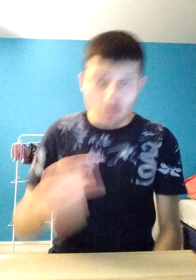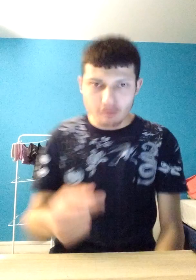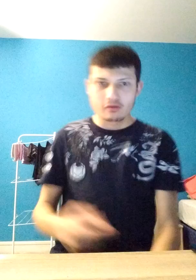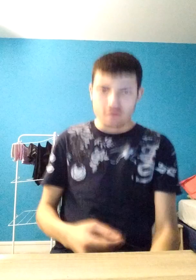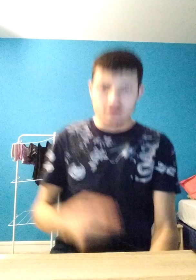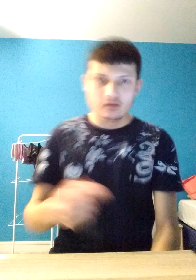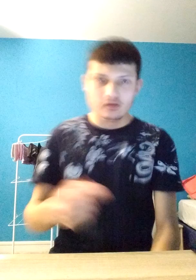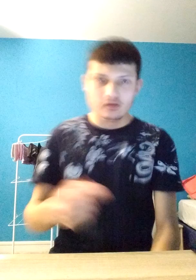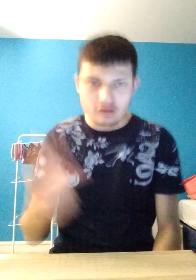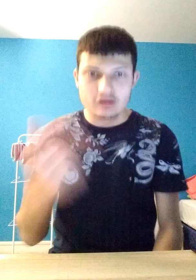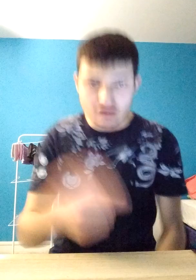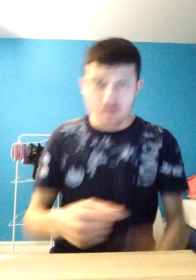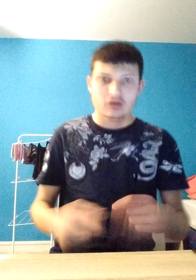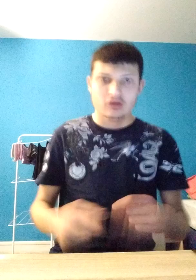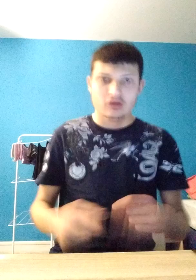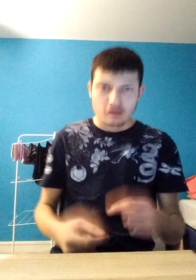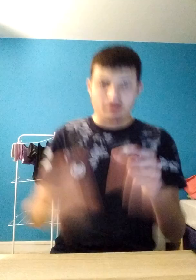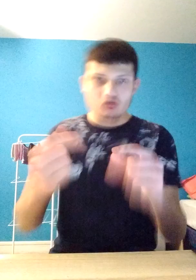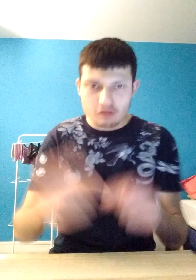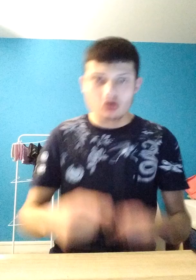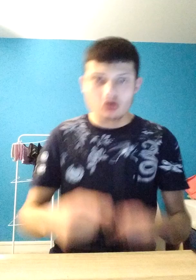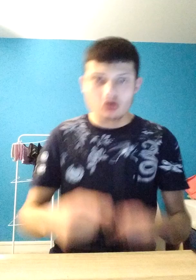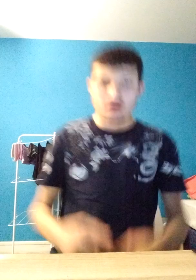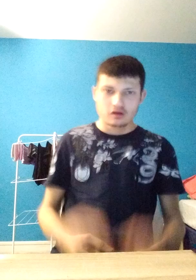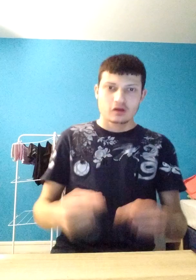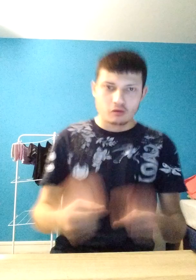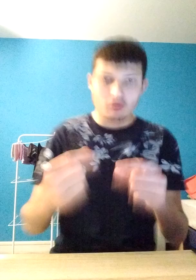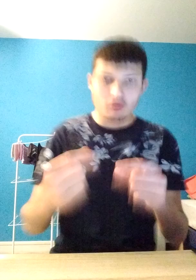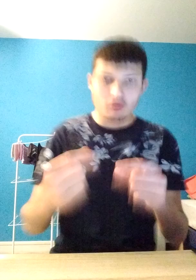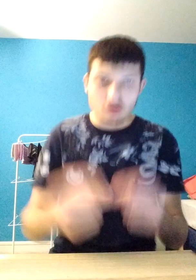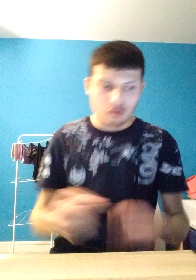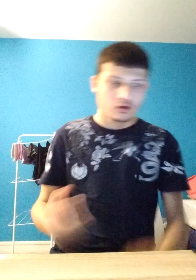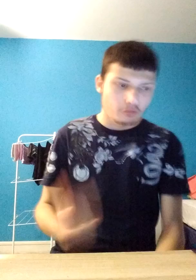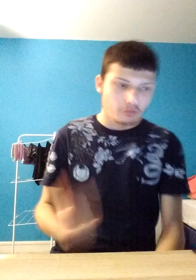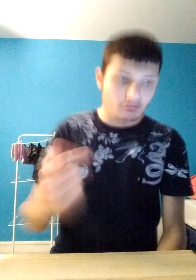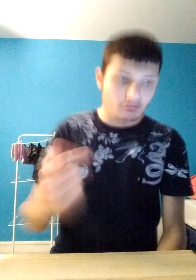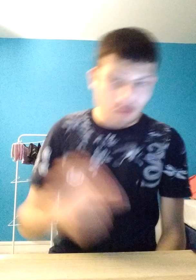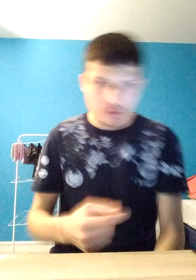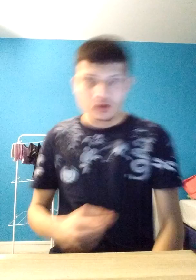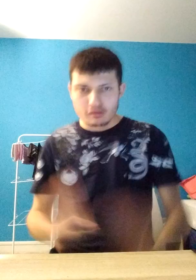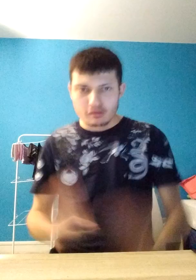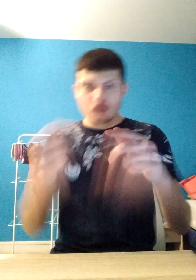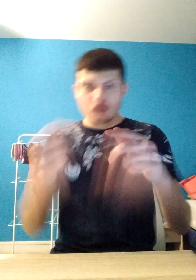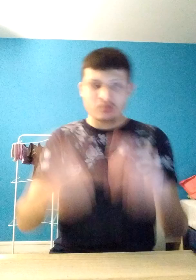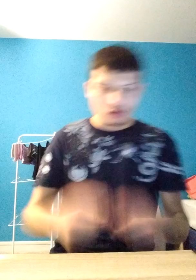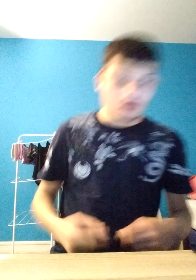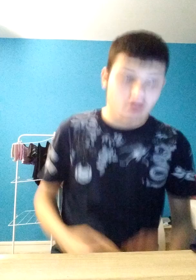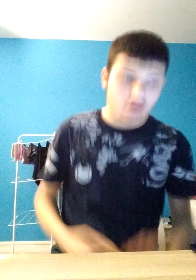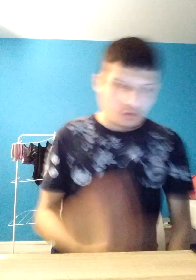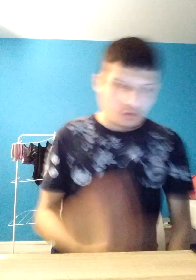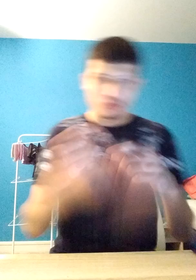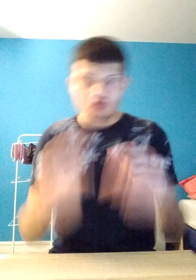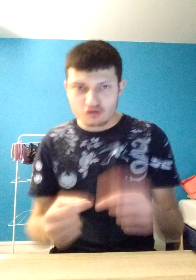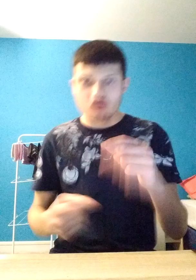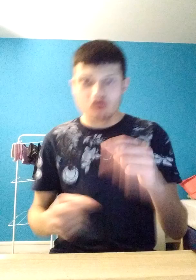papa. Mais, pardonnez-moi. Maman, papa, pardonnez-moi pour tout ce que je vous